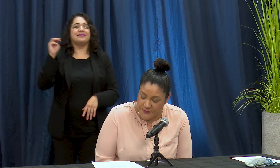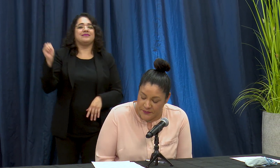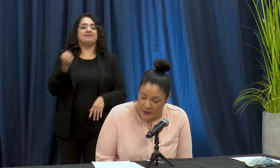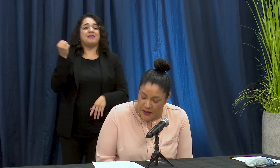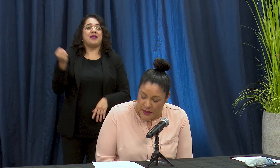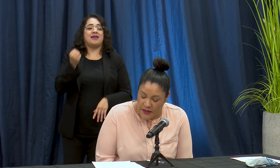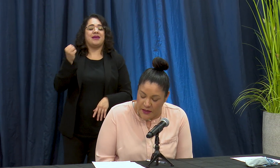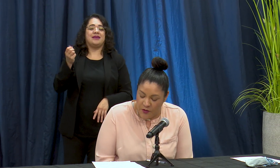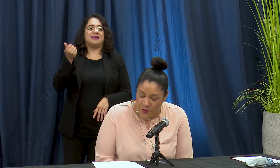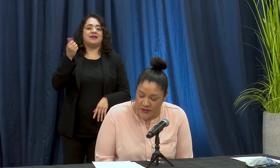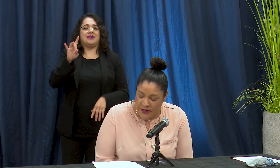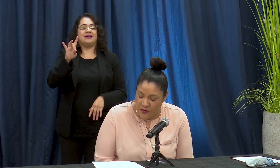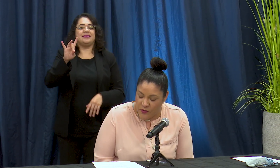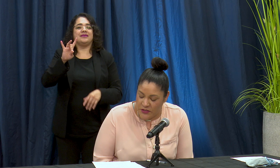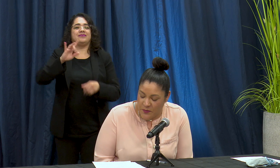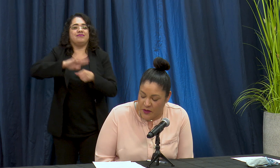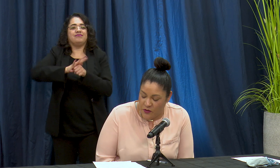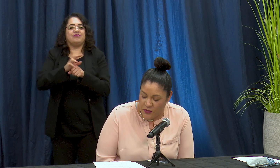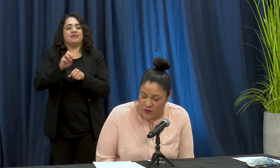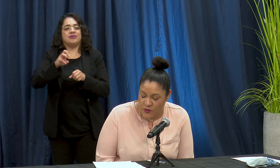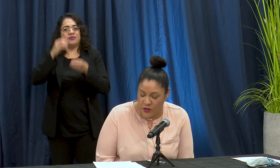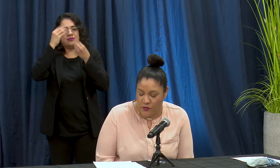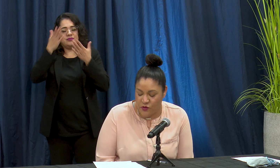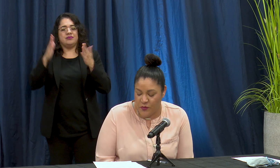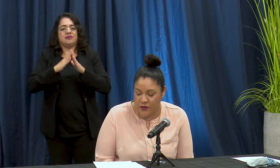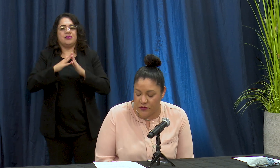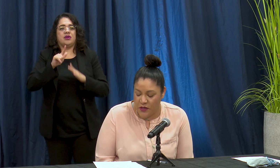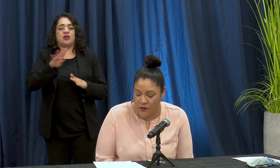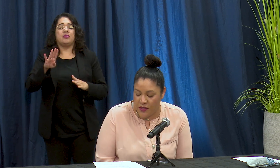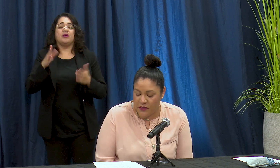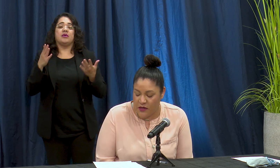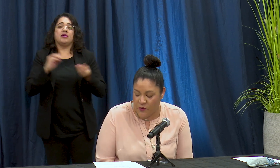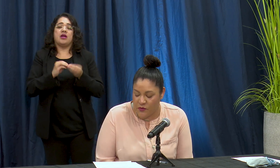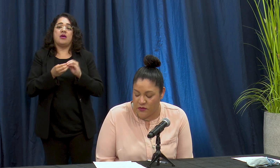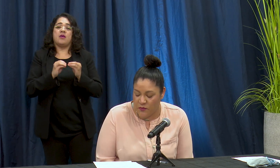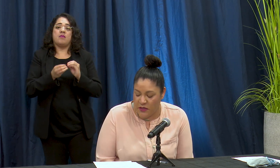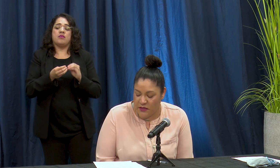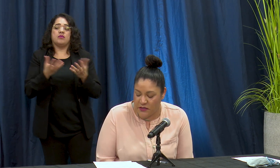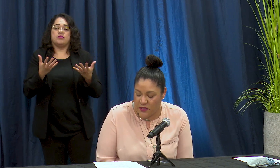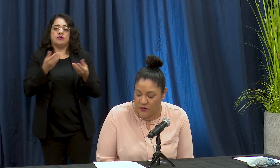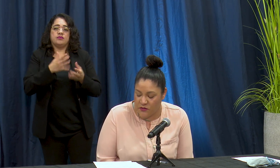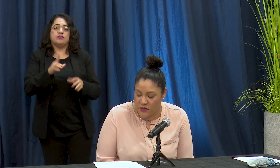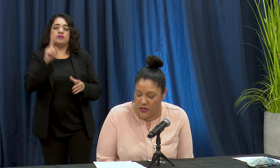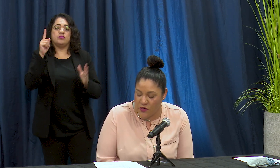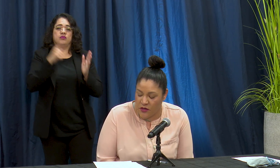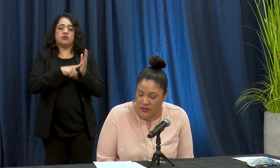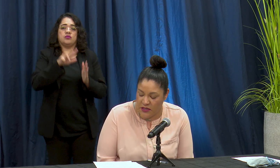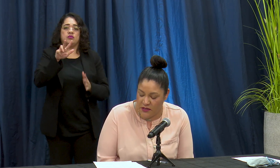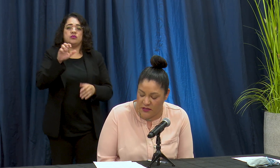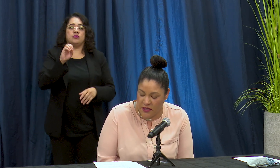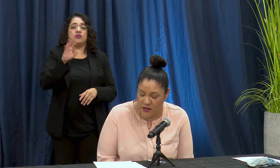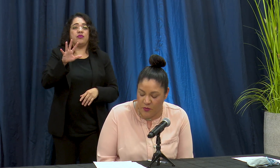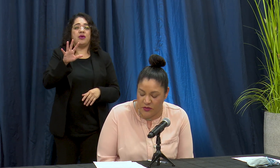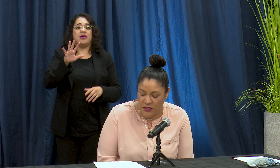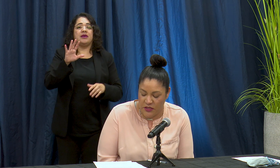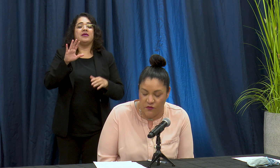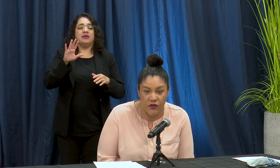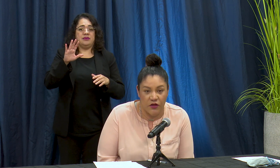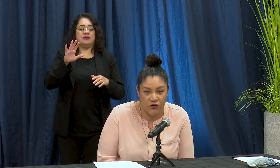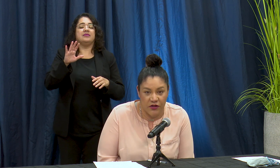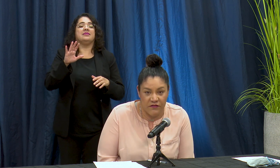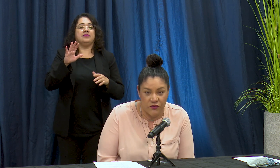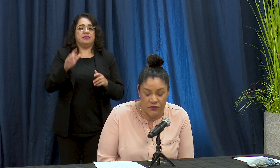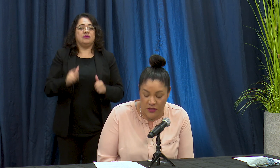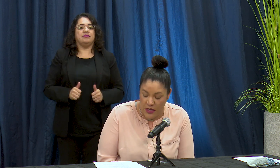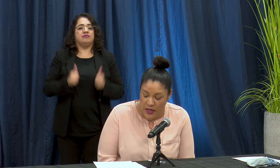mayo. Quiero comenzar, como siempre, con nuestros últimos números. Ahora tenemos 1,305 residentes que dieron positivo